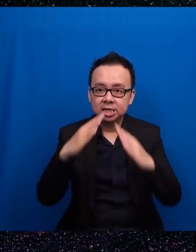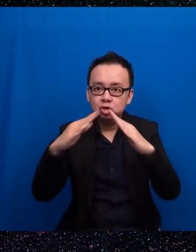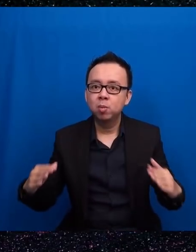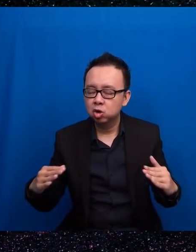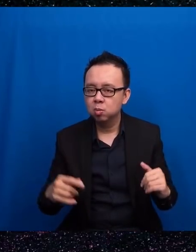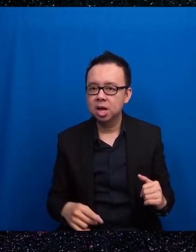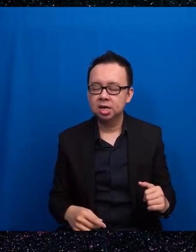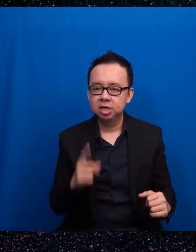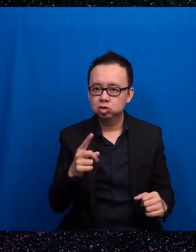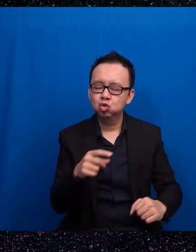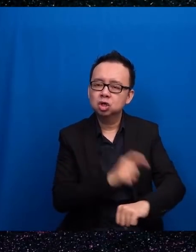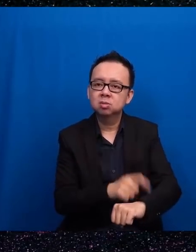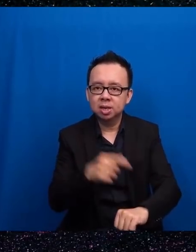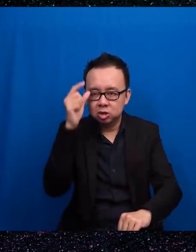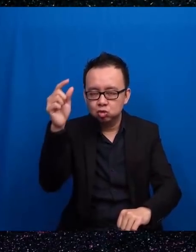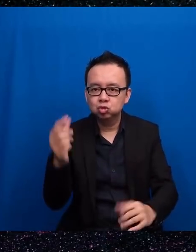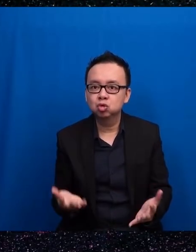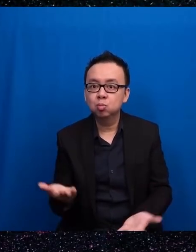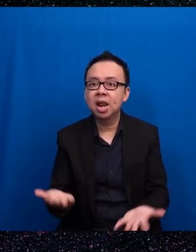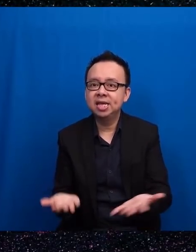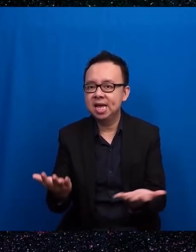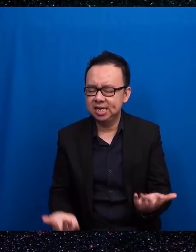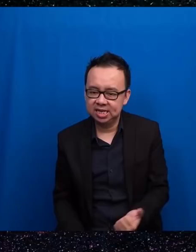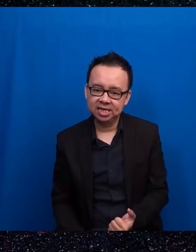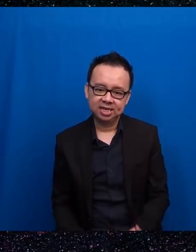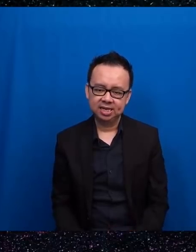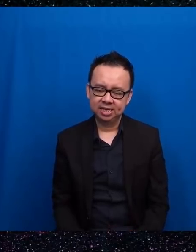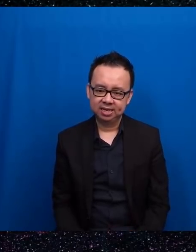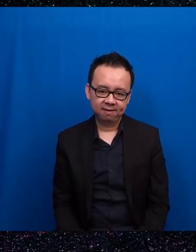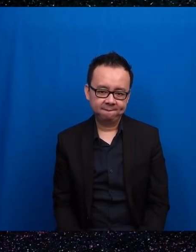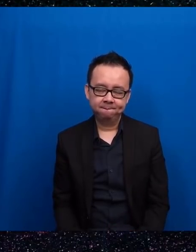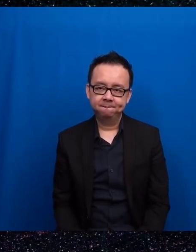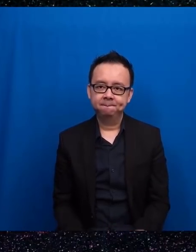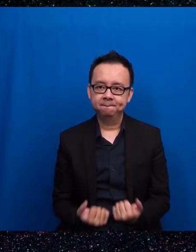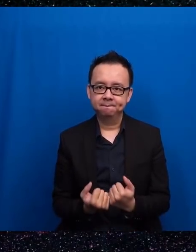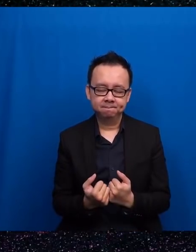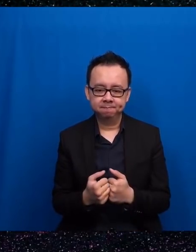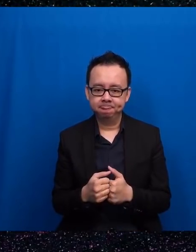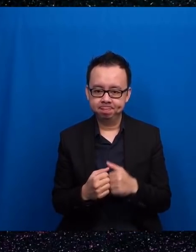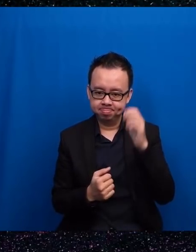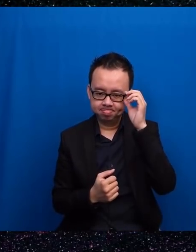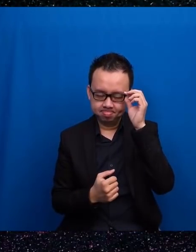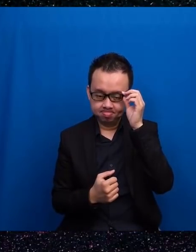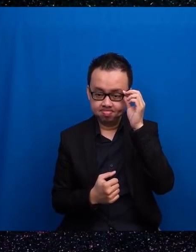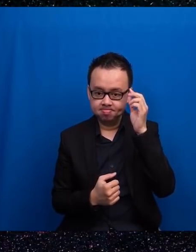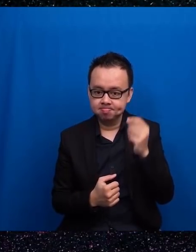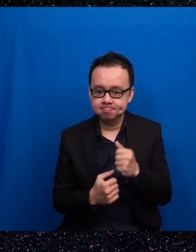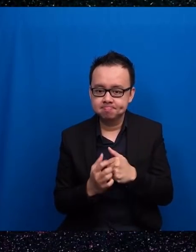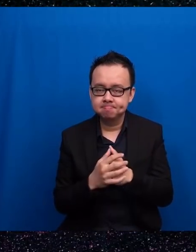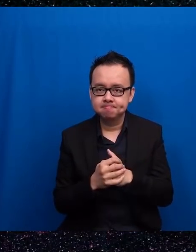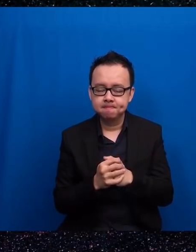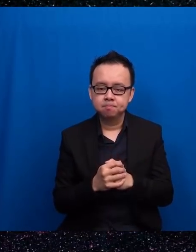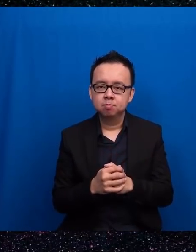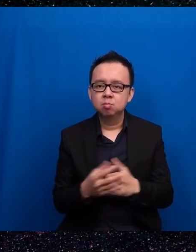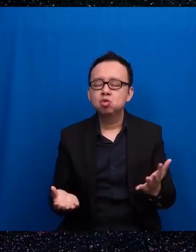loh. Selama ini ya coba cari-cari. Selama ini kalau kita sibuk kita cari-cari kesalahan. Apalagi kalau pulang ya udah